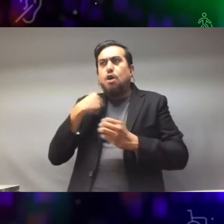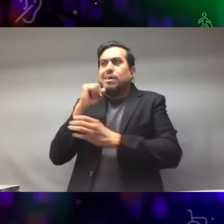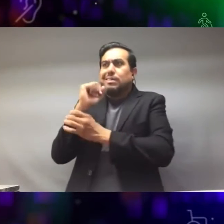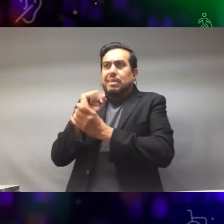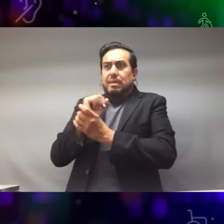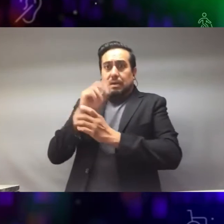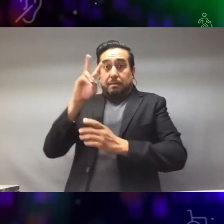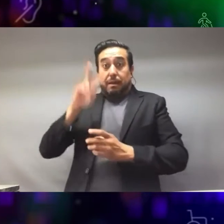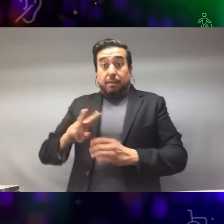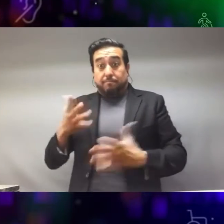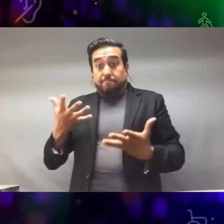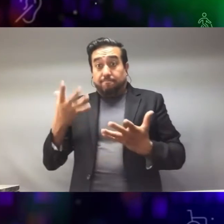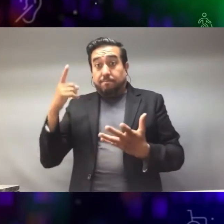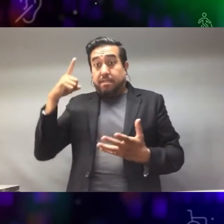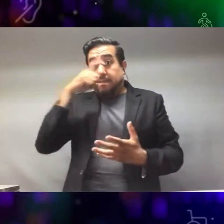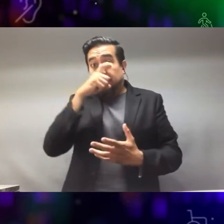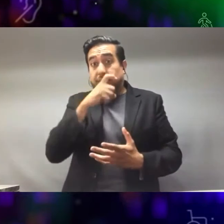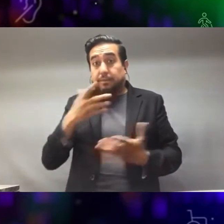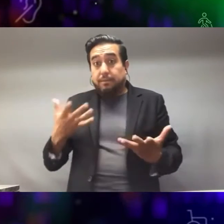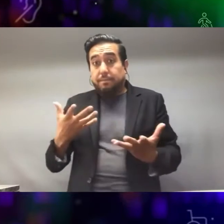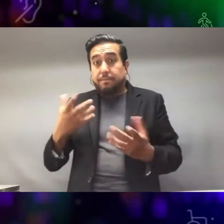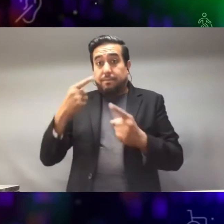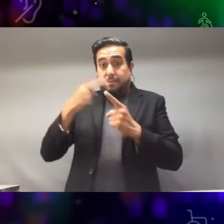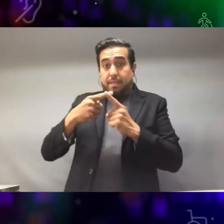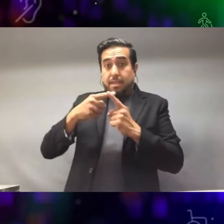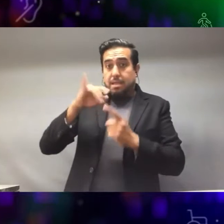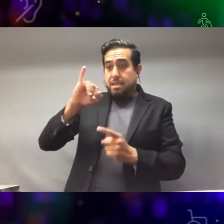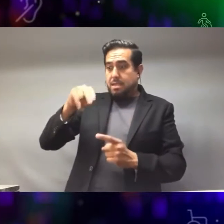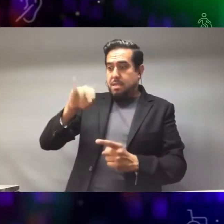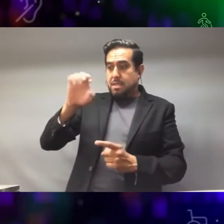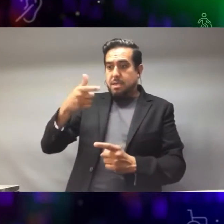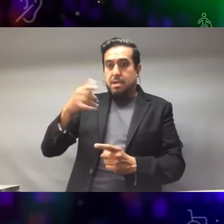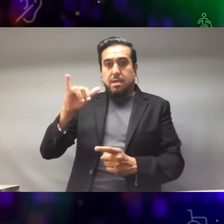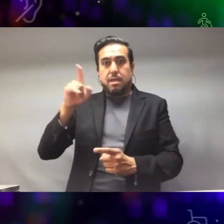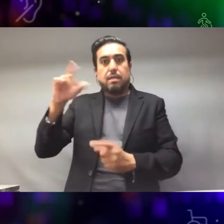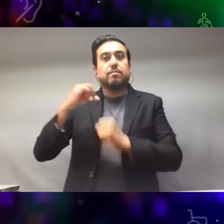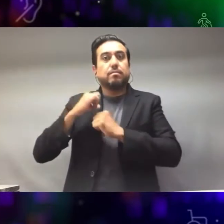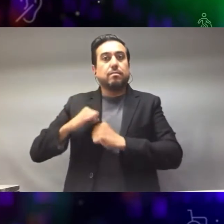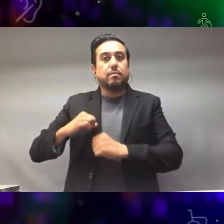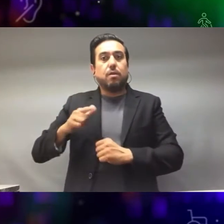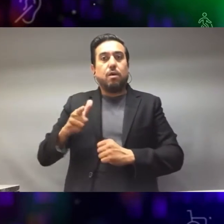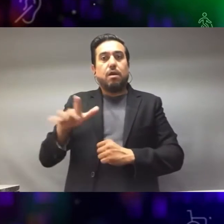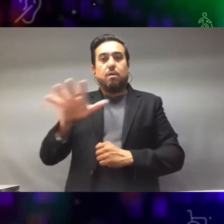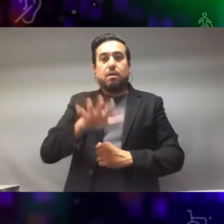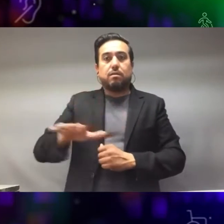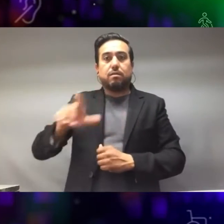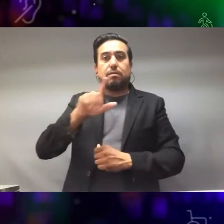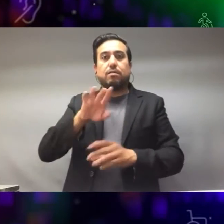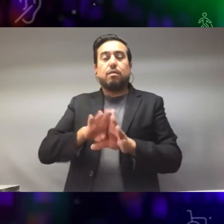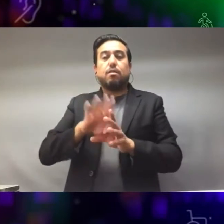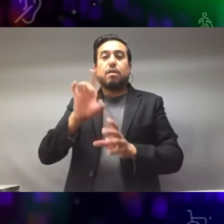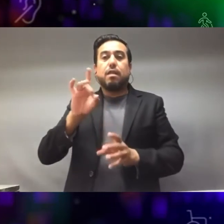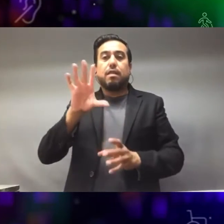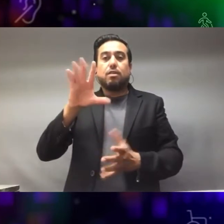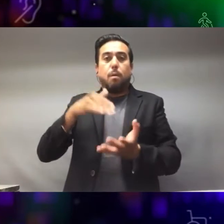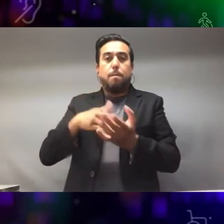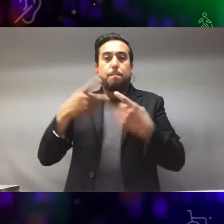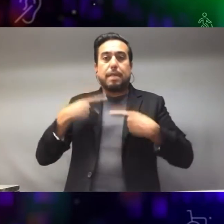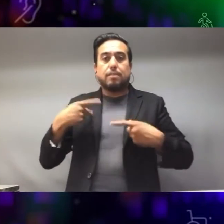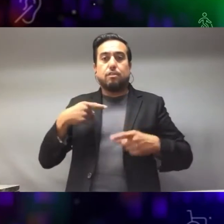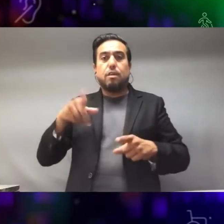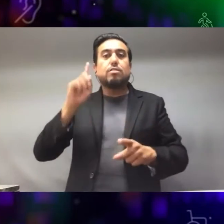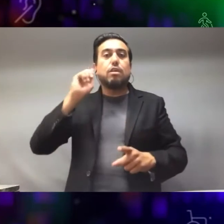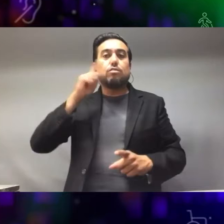Es complicado, ¿verdad? Pues según el Inegi, en Guanajuato, cerca de 35 mil personas tienen alguna discapacidad